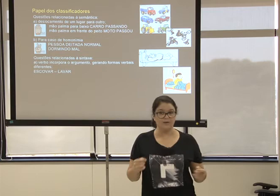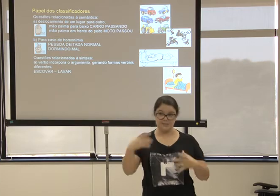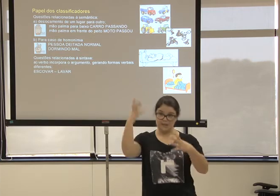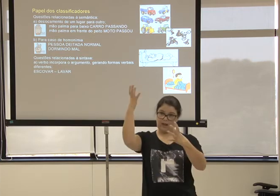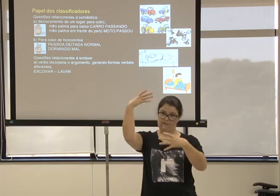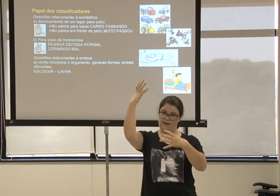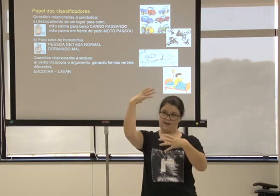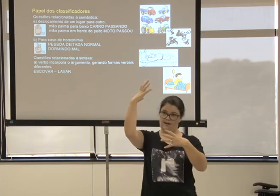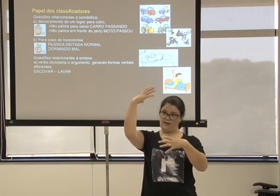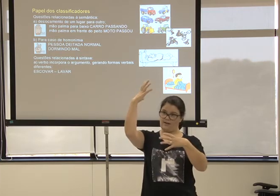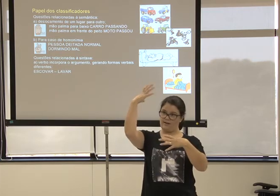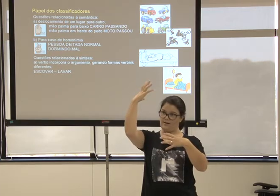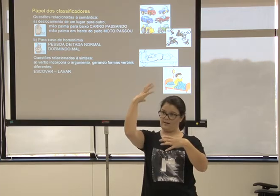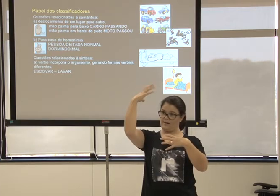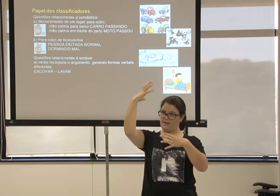se lavar?